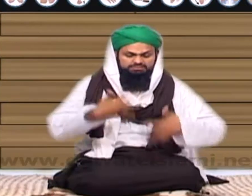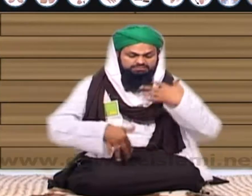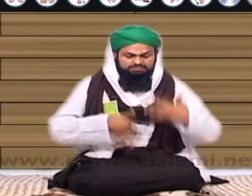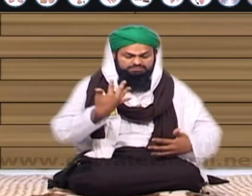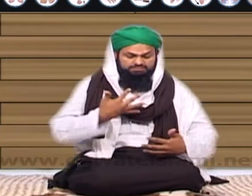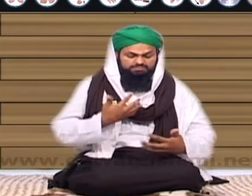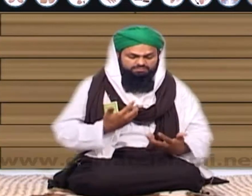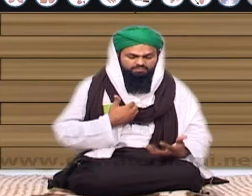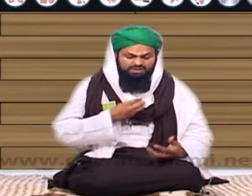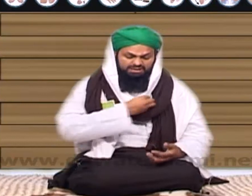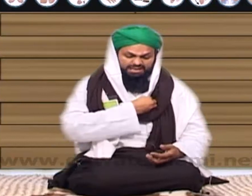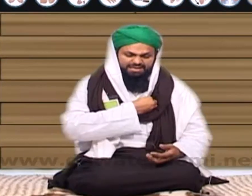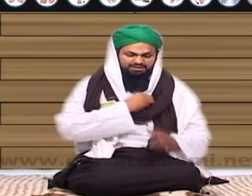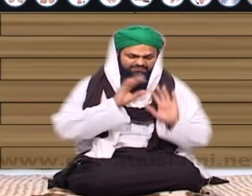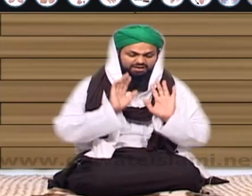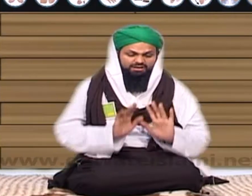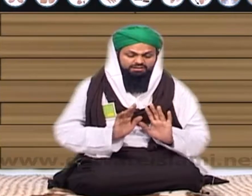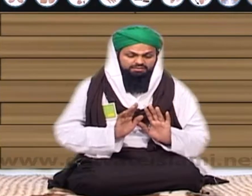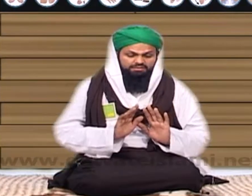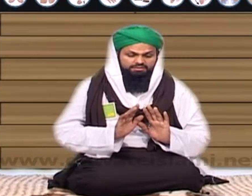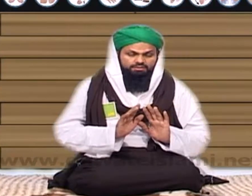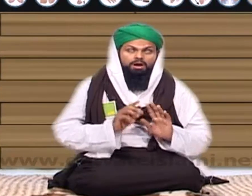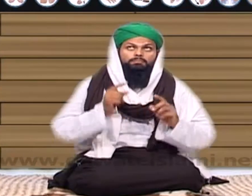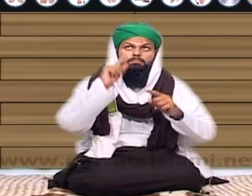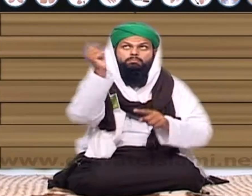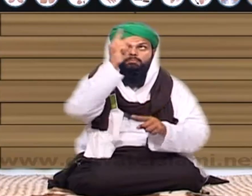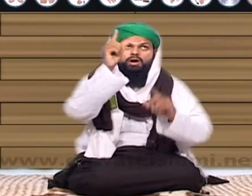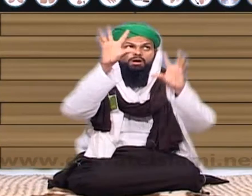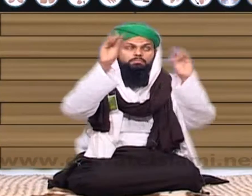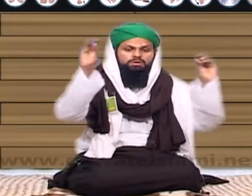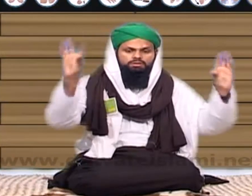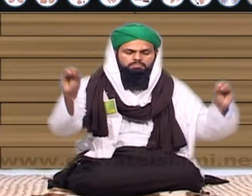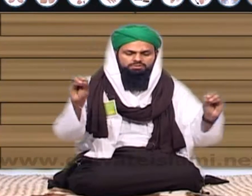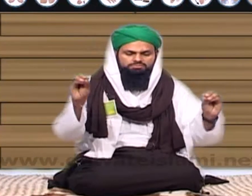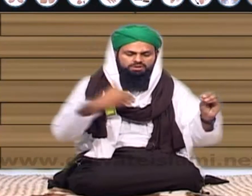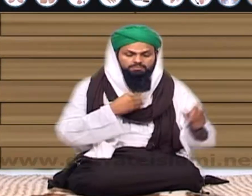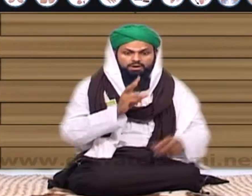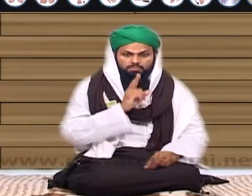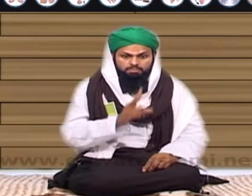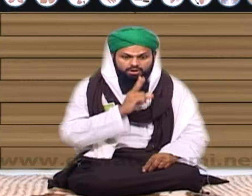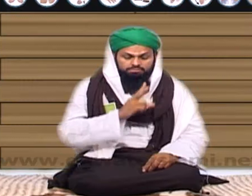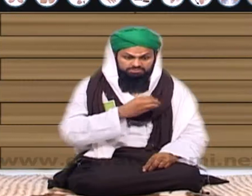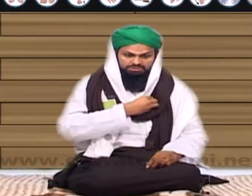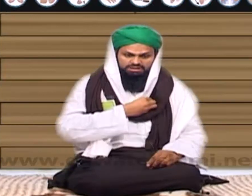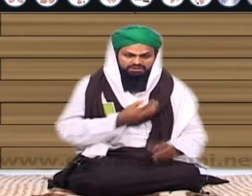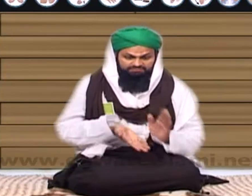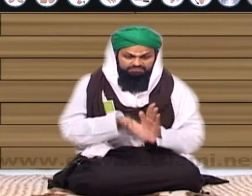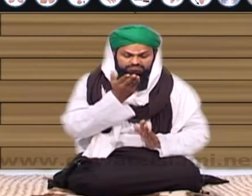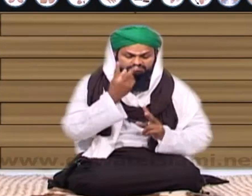رہی ہے, اور مجھے محسوس ہو رہا ہے کہ مجھے گرمی سے تکلیف. اور یہ اگر پنکھے بند ہو جائیں اور پھر میں بیان کروں تو